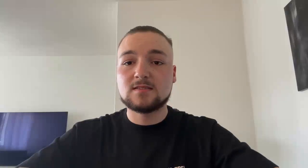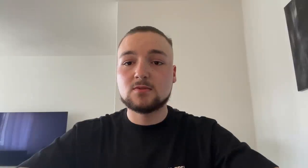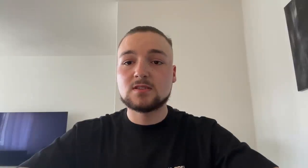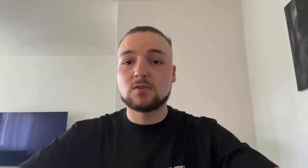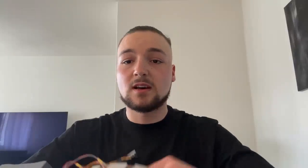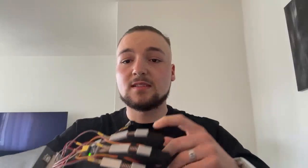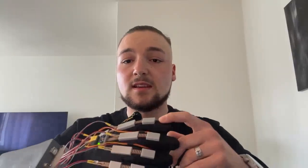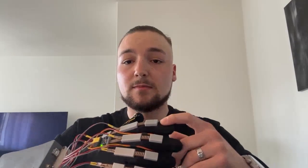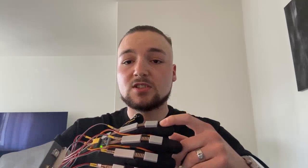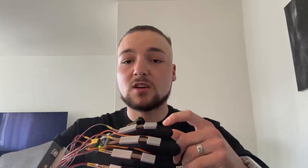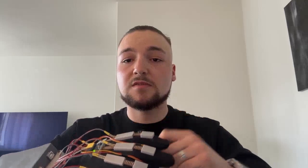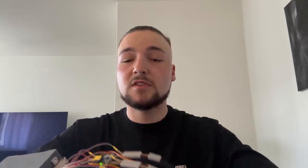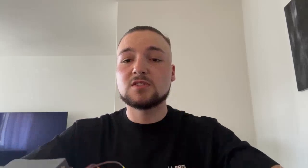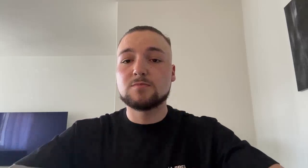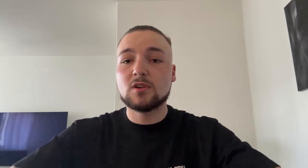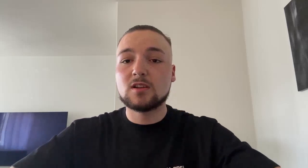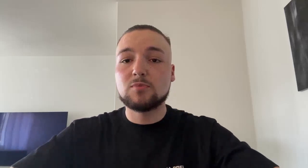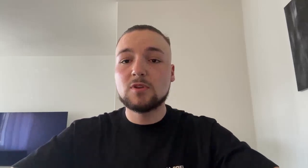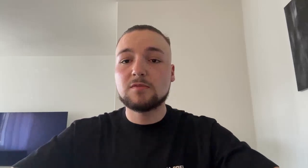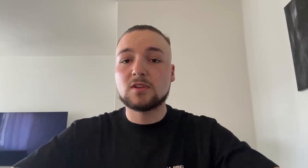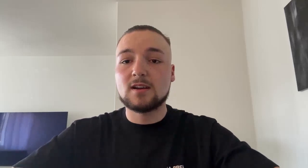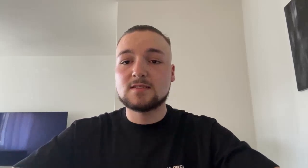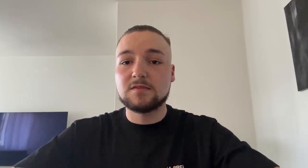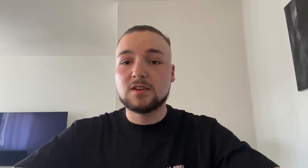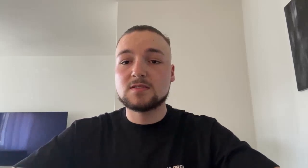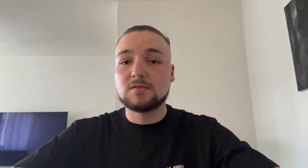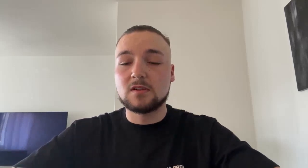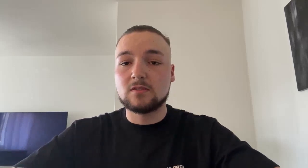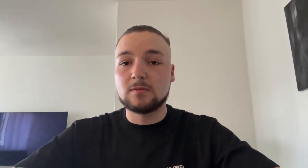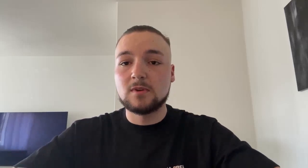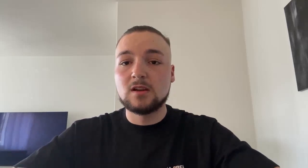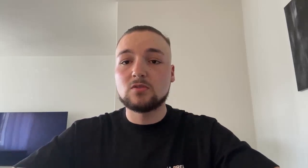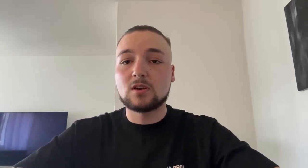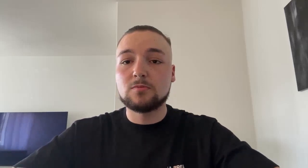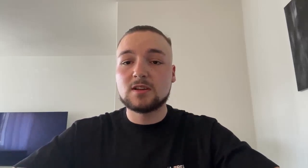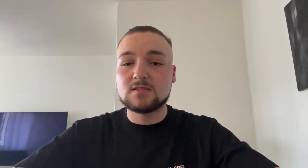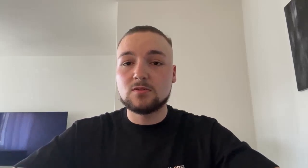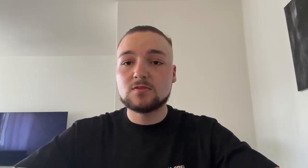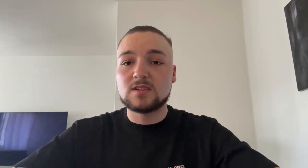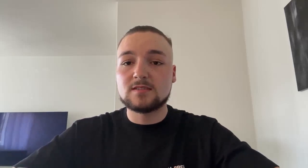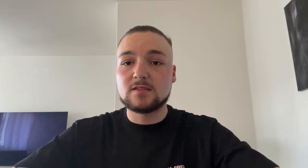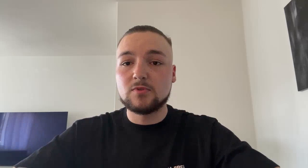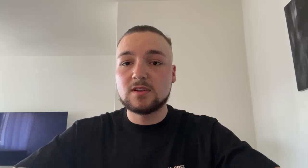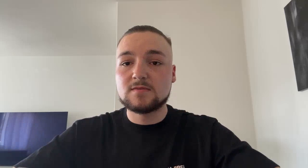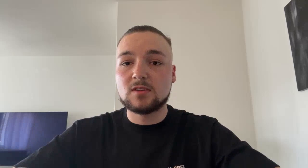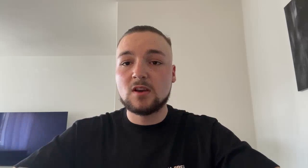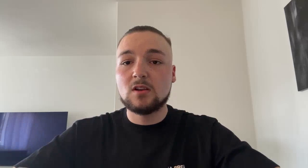Sensoren, sogenannte DNS-Streifen, ist es möglich, die Biegung der einzelnen Finger zu erfassen. Durch eine Kombination aus den einzelnen Biegungswerten lässt